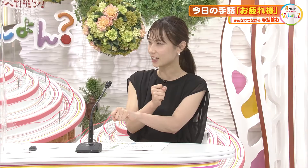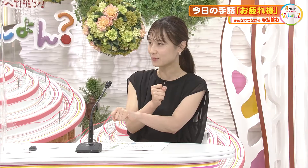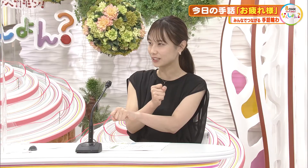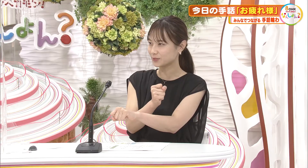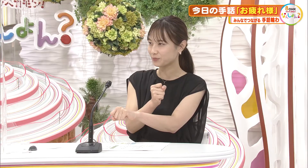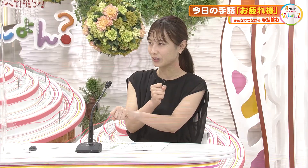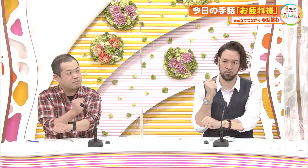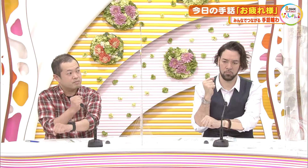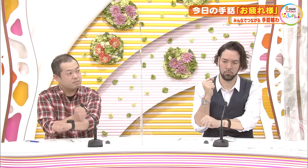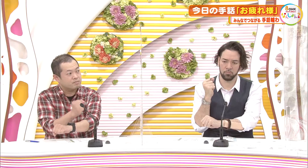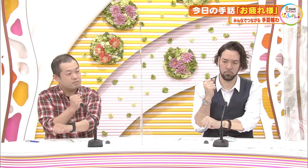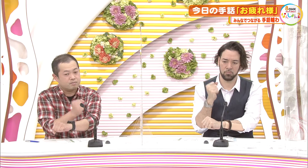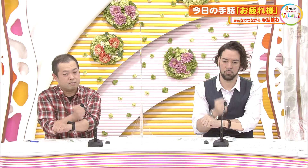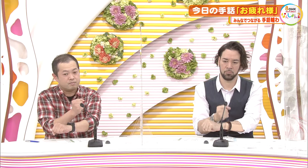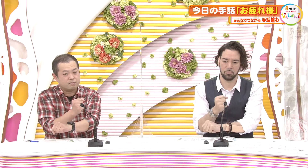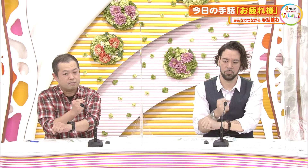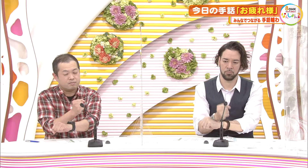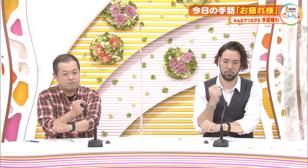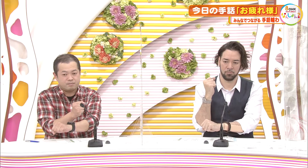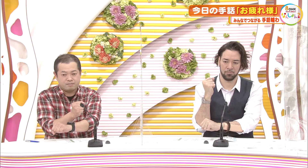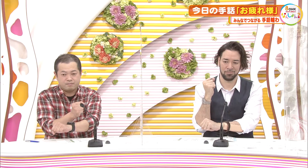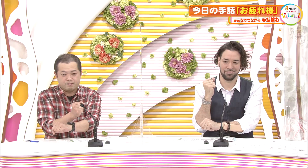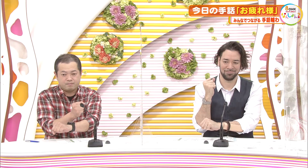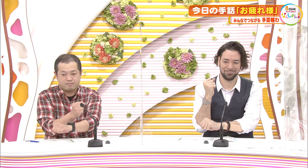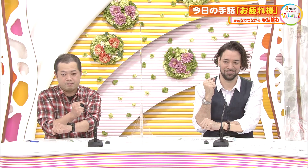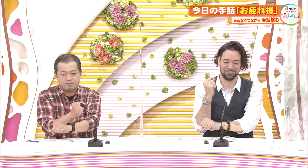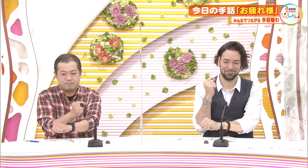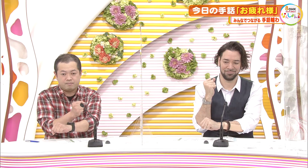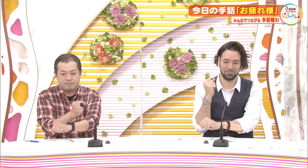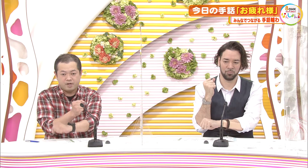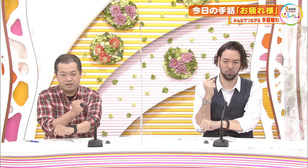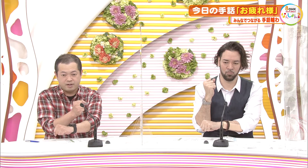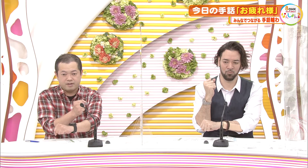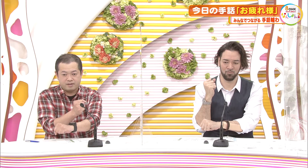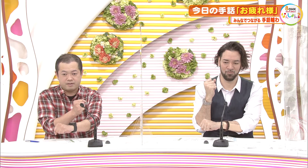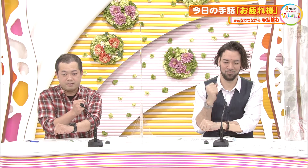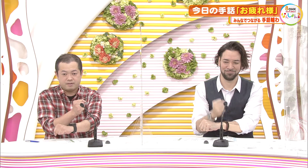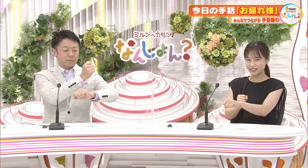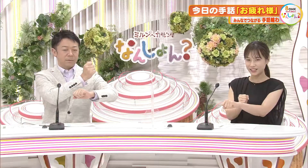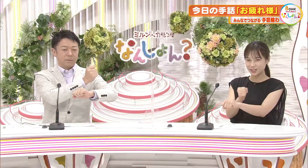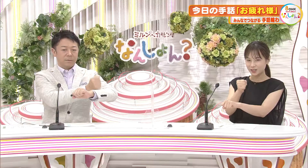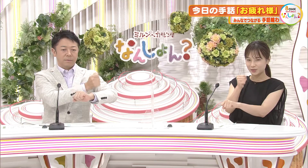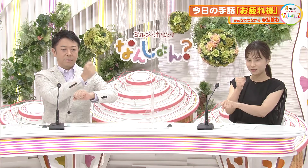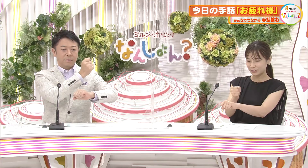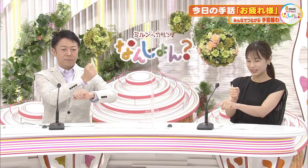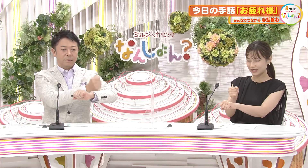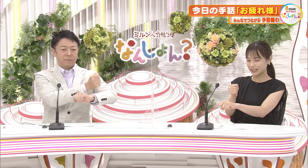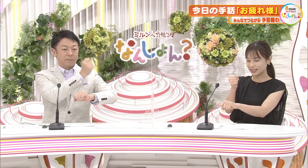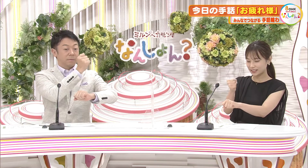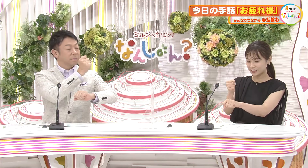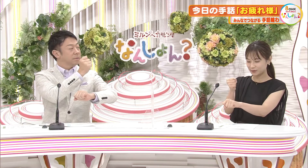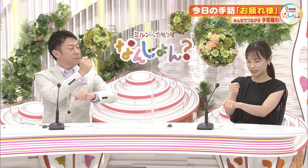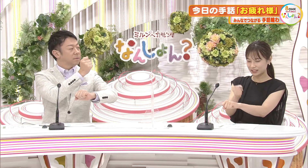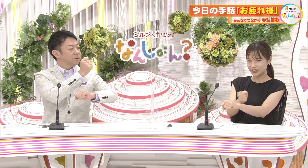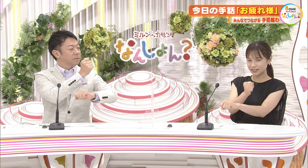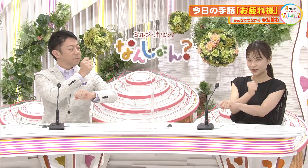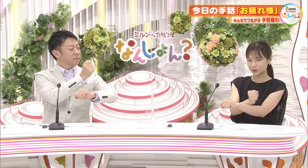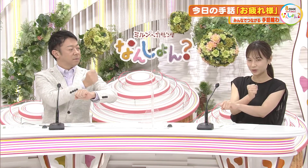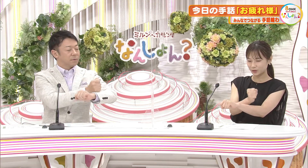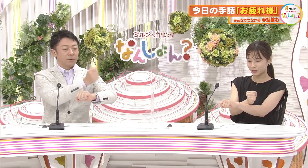ます。左手は手の甲が上に向いている状態ですね。はいはいはいはい、で右手、縦にした右手でトントンと、